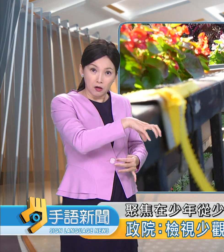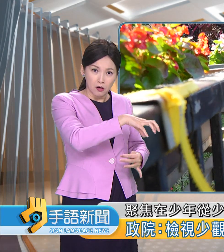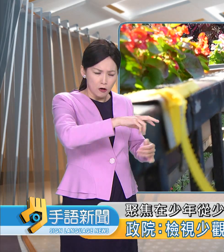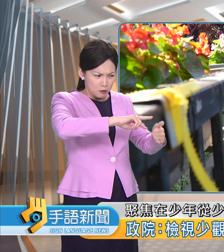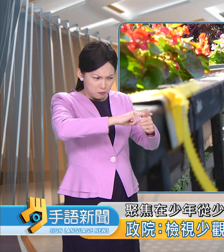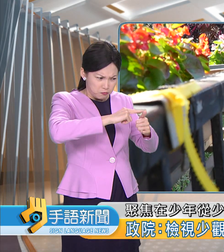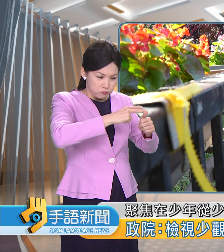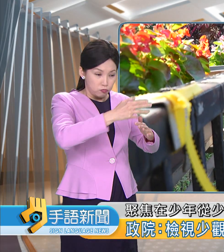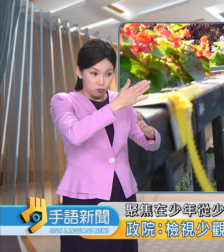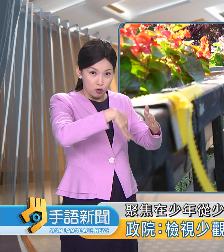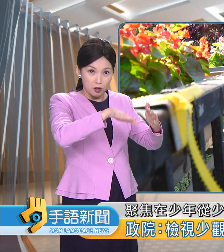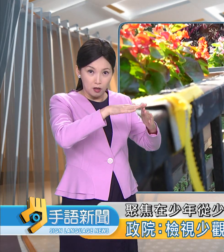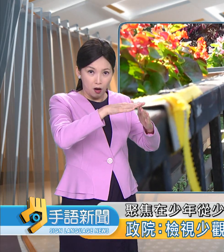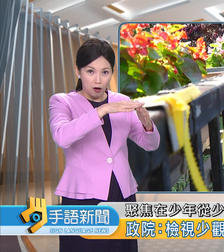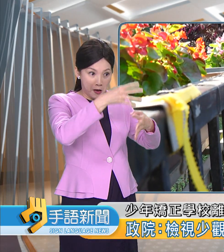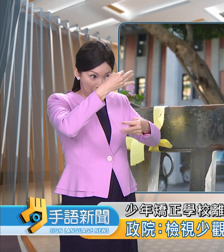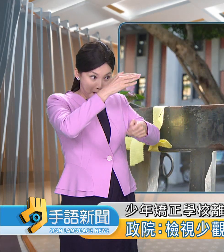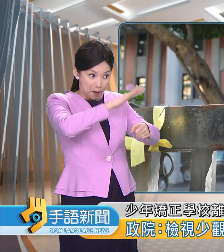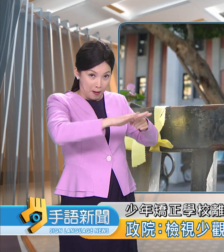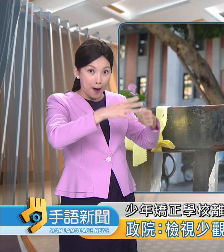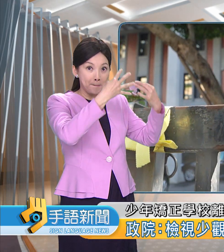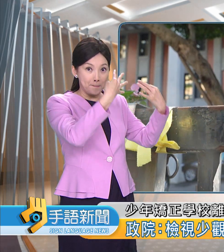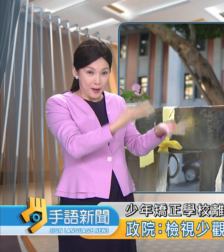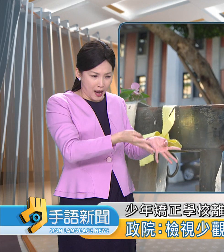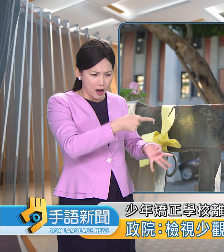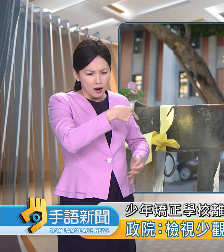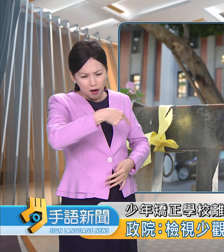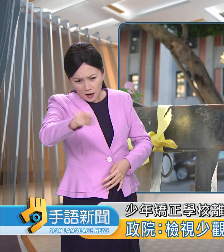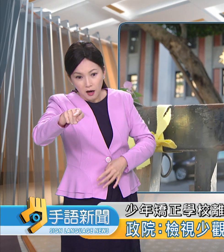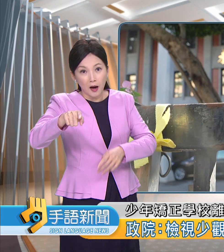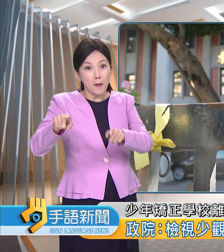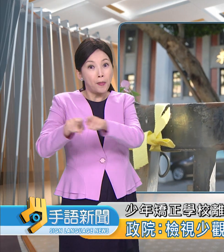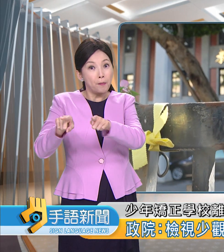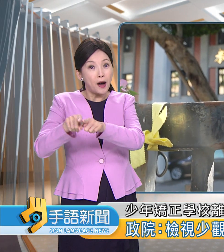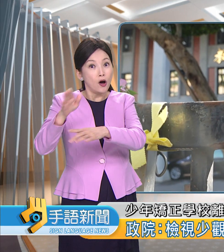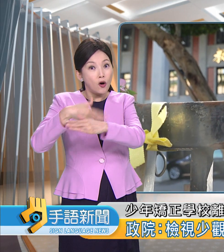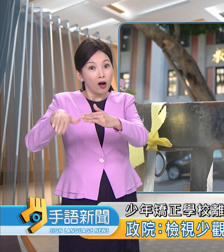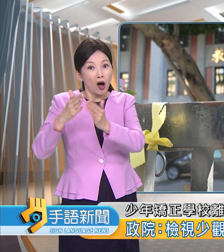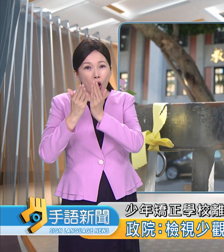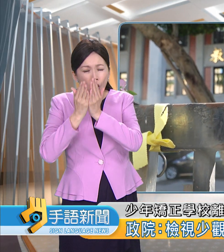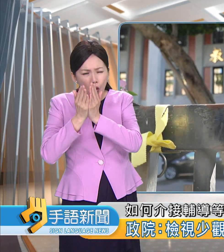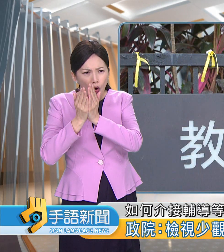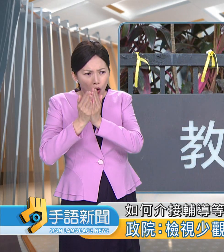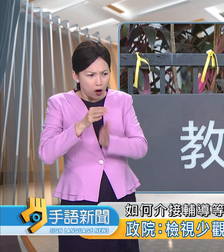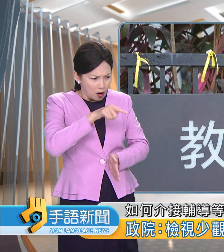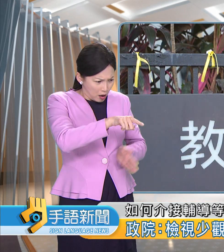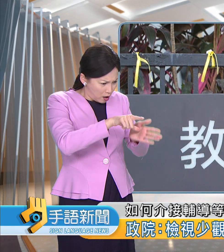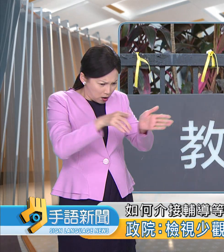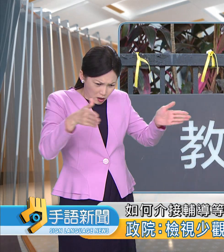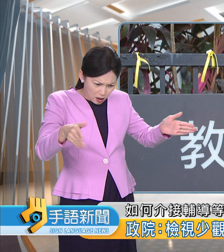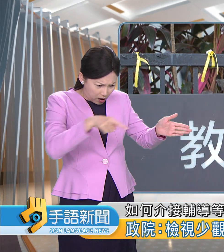年观护所、少年矫正学校离开，重返校园时如何借接辅导等议